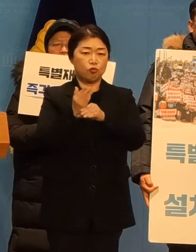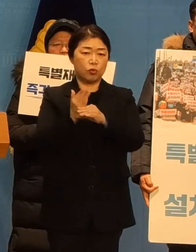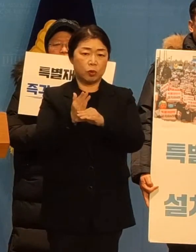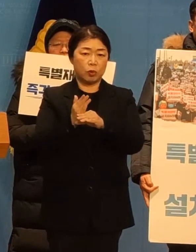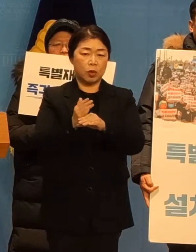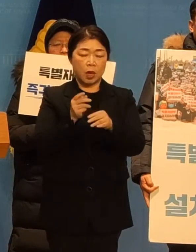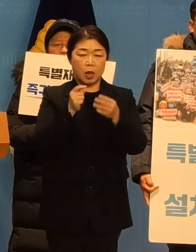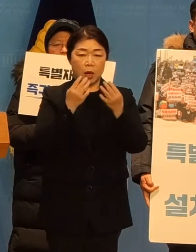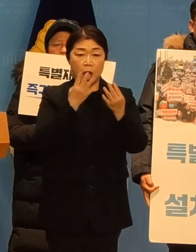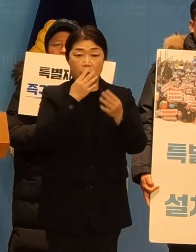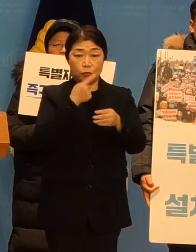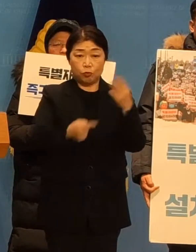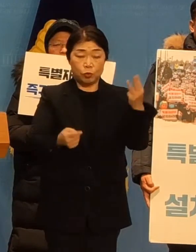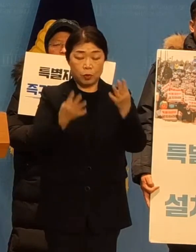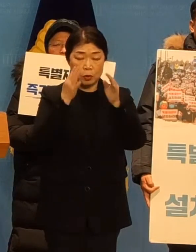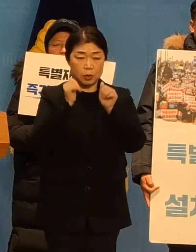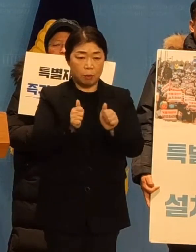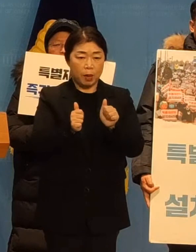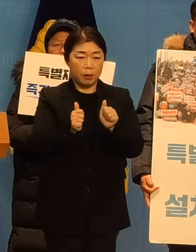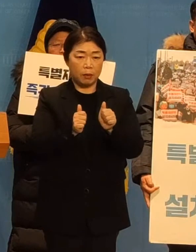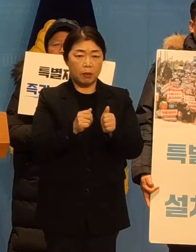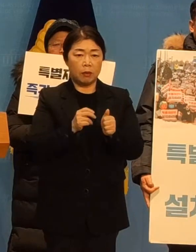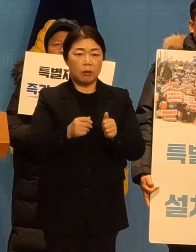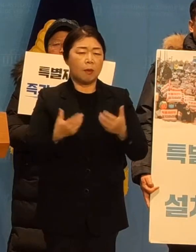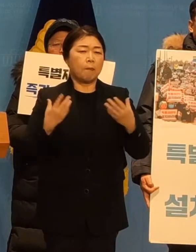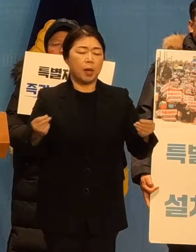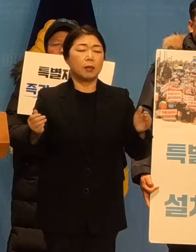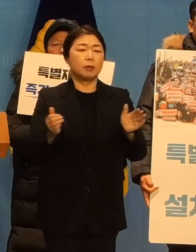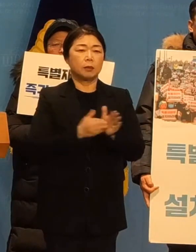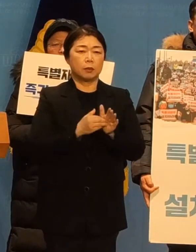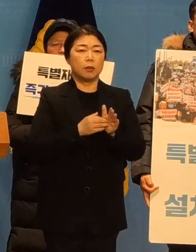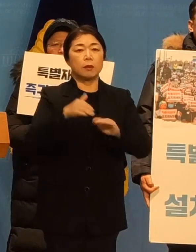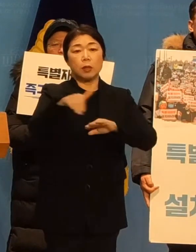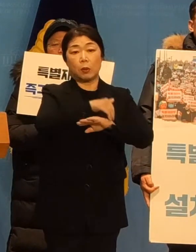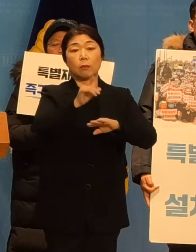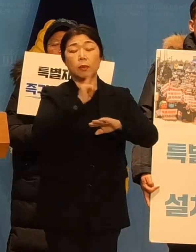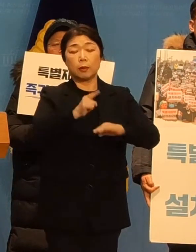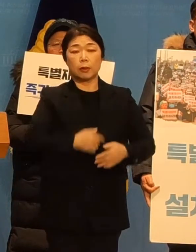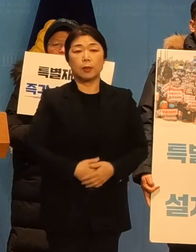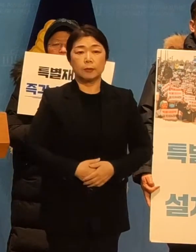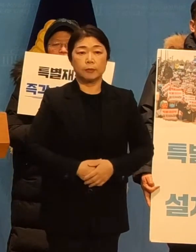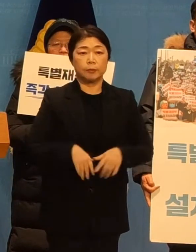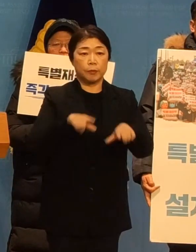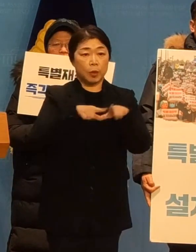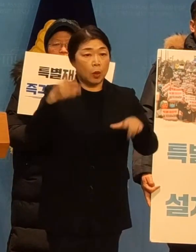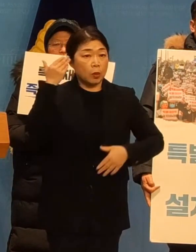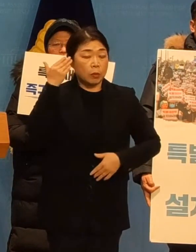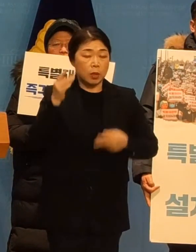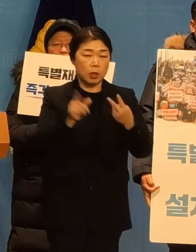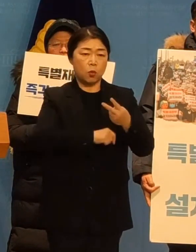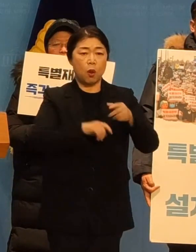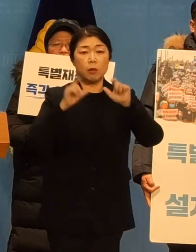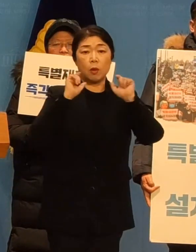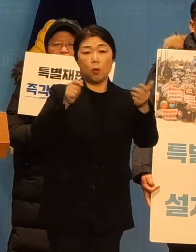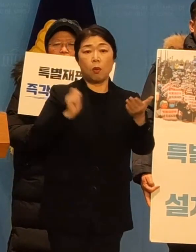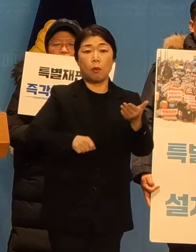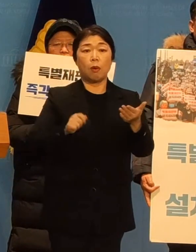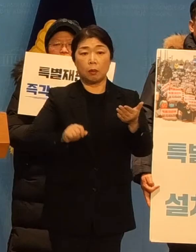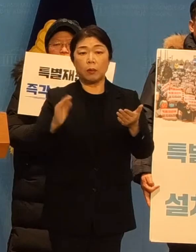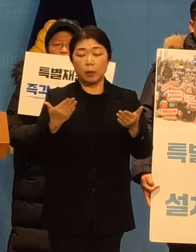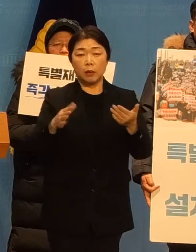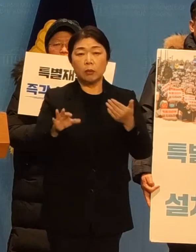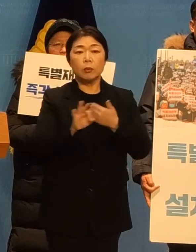윤석열 재판의 변론을 종결하겠다고 했다. 그러면 통상적으로 봤을 때 2월 선고가 예상된다.